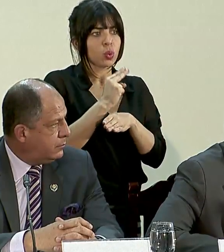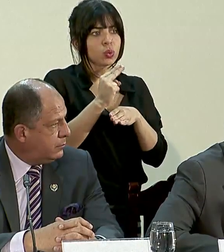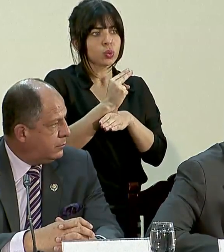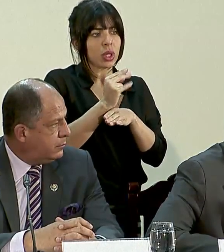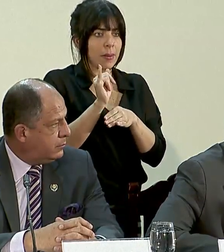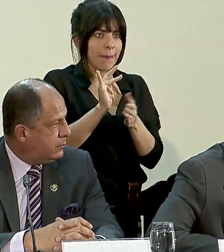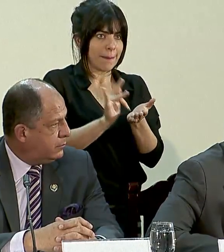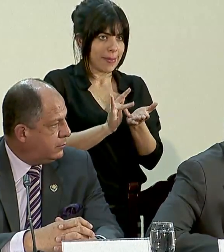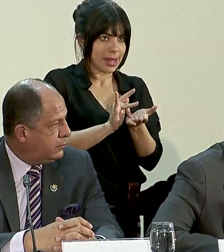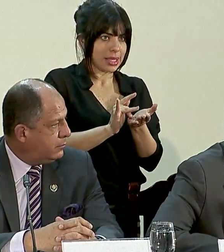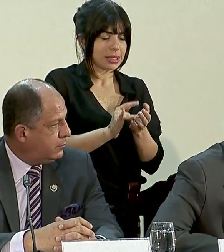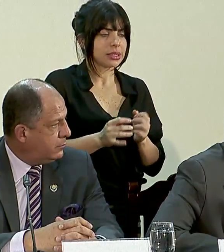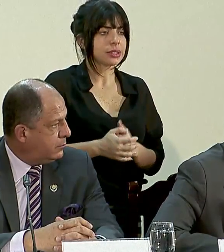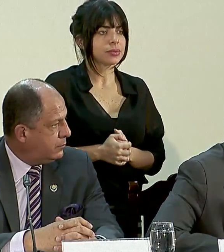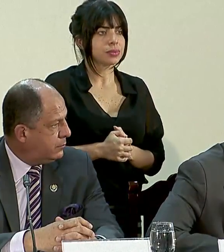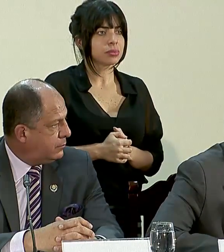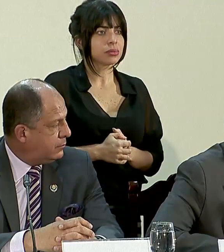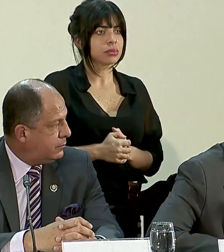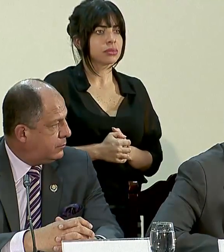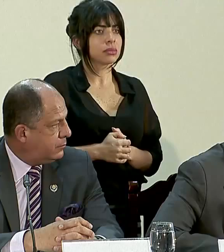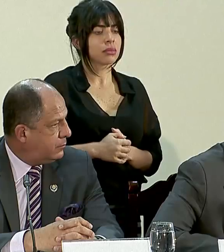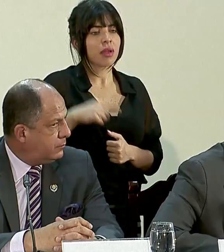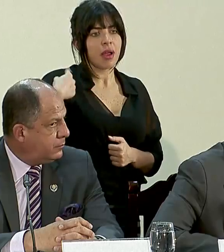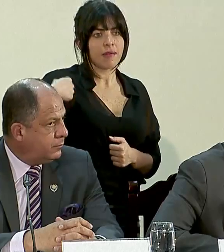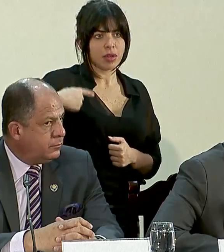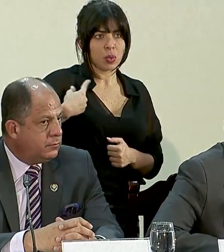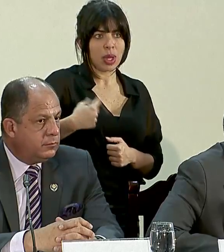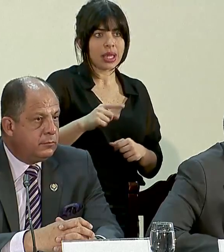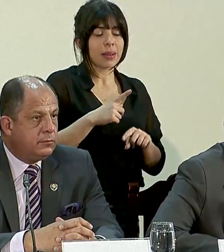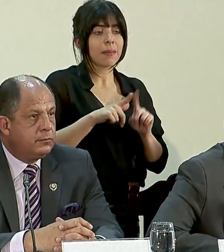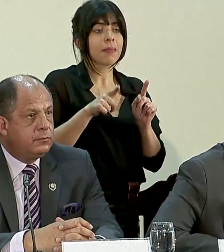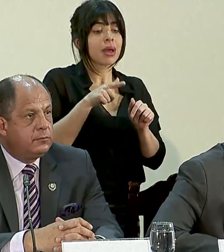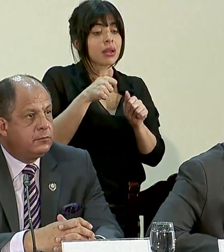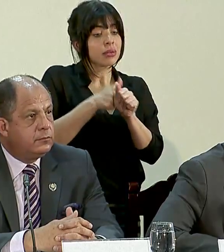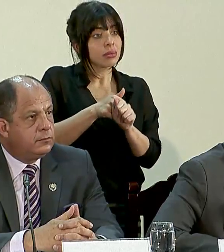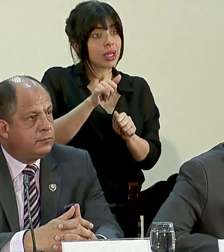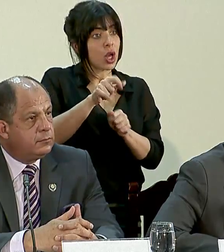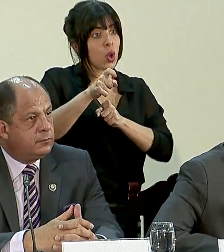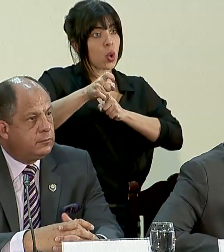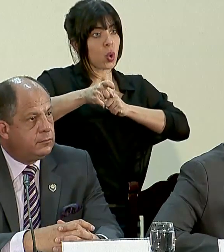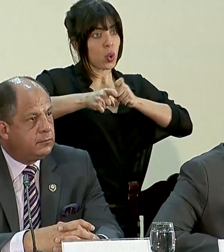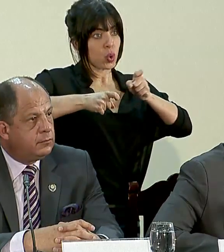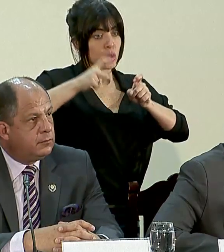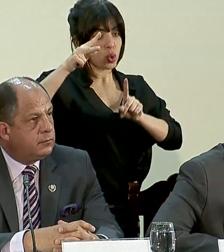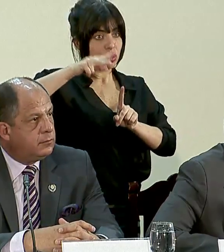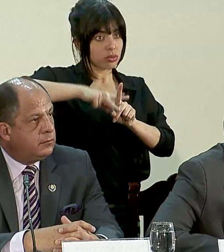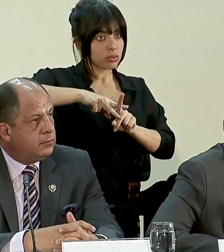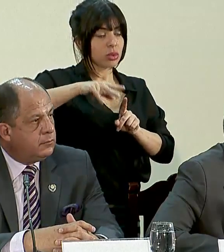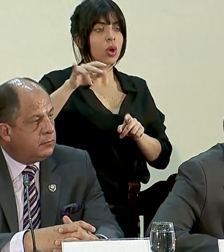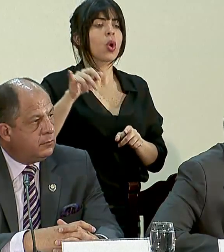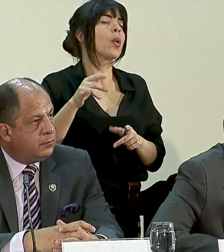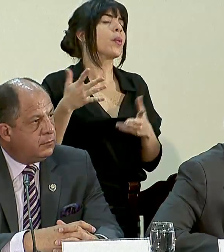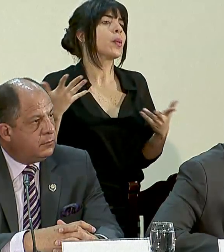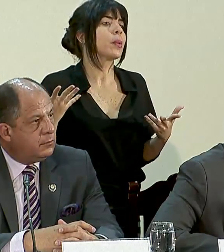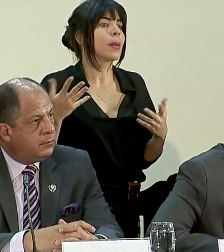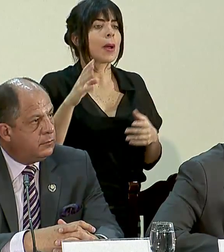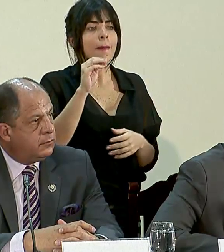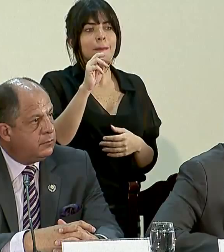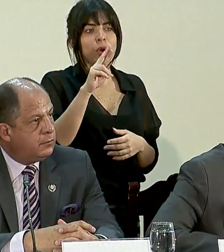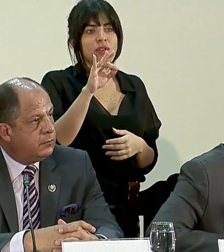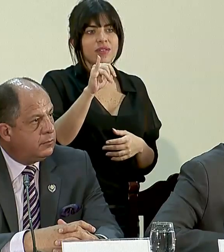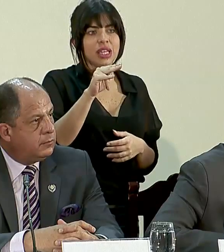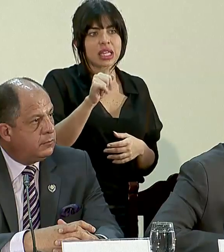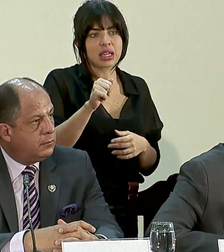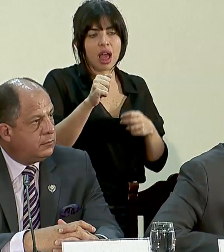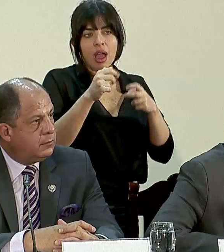como medicamentos en la práctica habitual, bajo estos controles, como lo pueden ser la morfina y